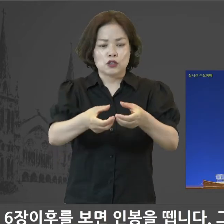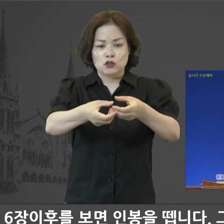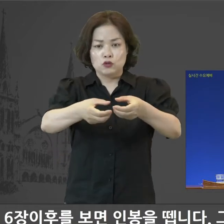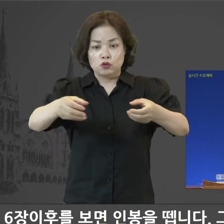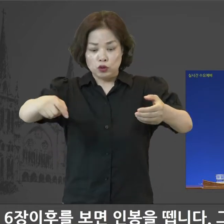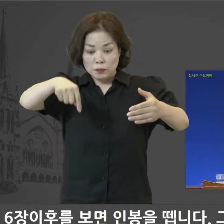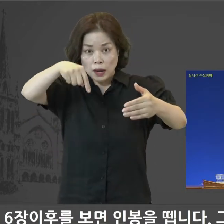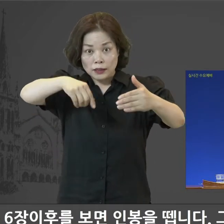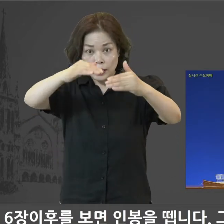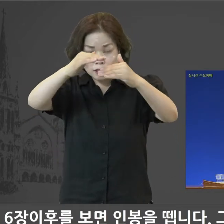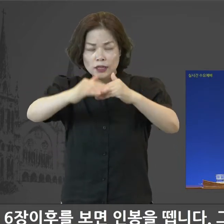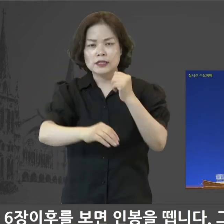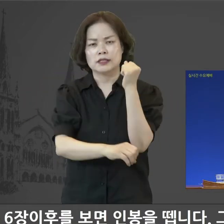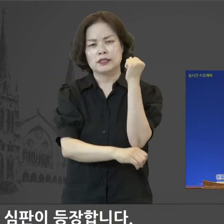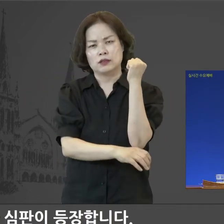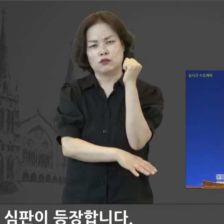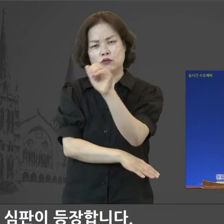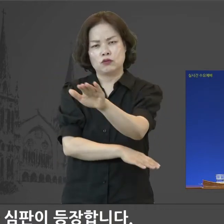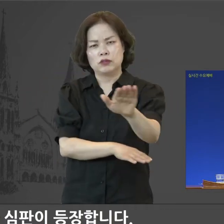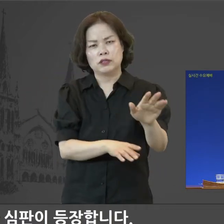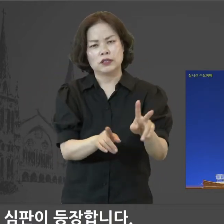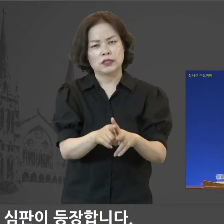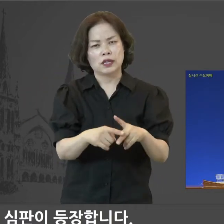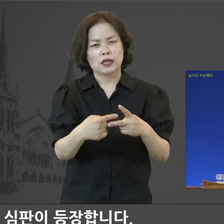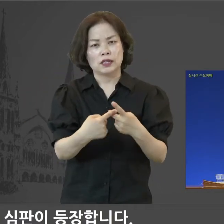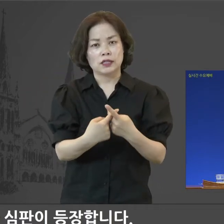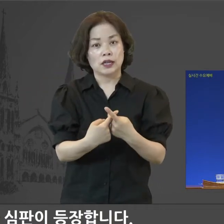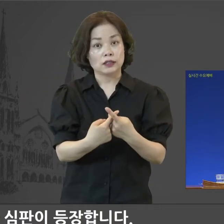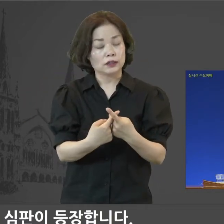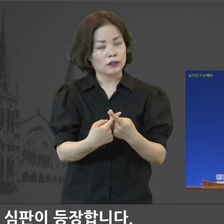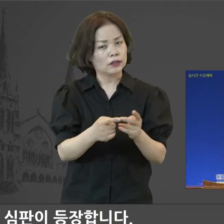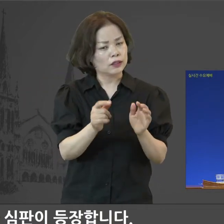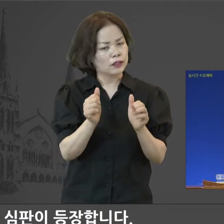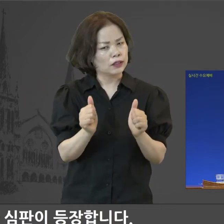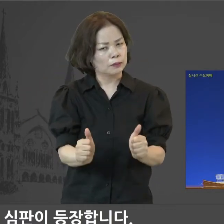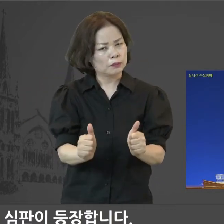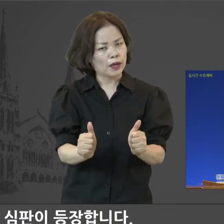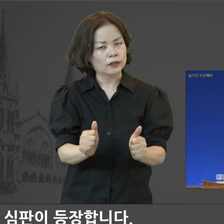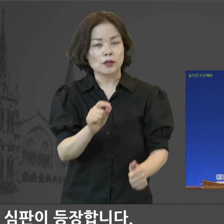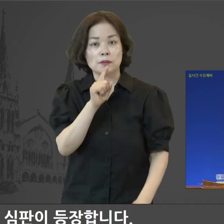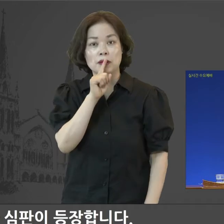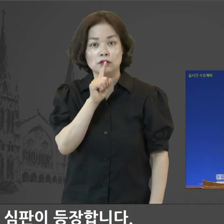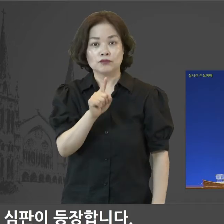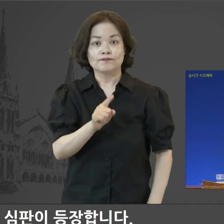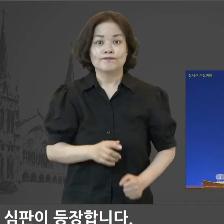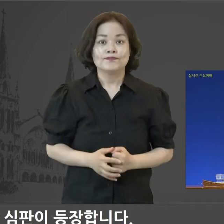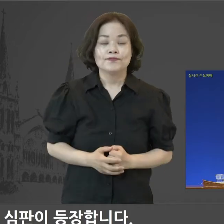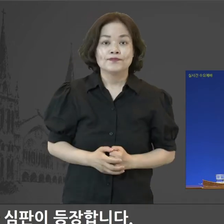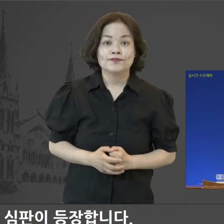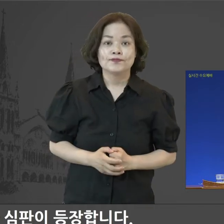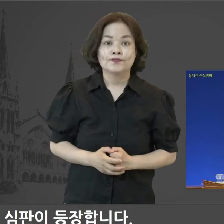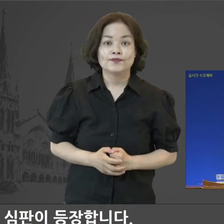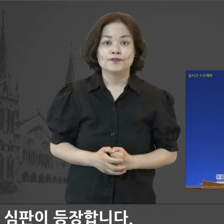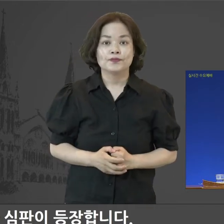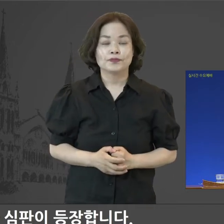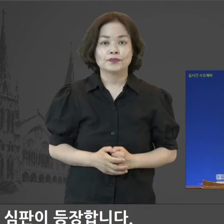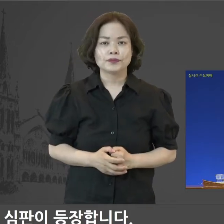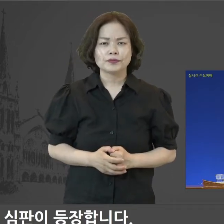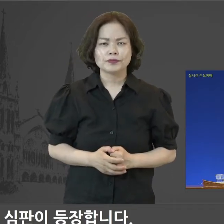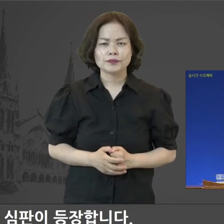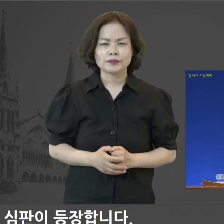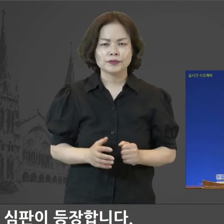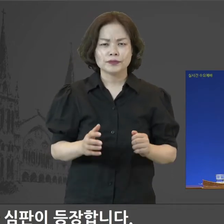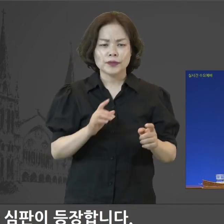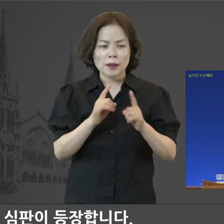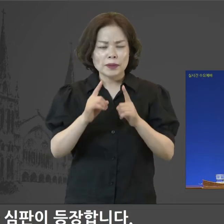두루마리 안의 내용은 기본적으로 우리가 이해하는 것은 심판이라고 생각해 볼 수 있는 거죠. 이 말씀을 좀